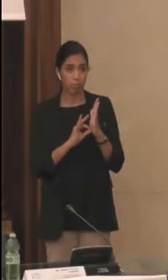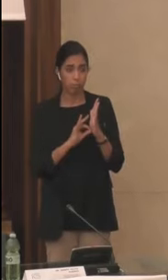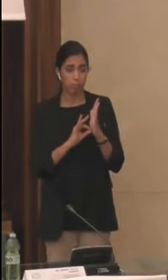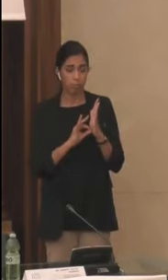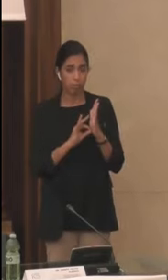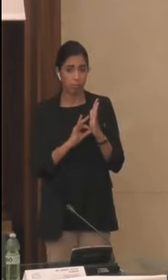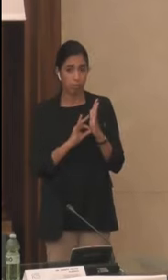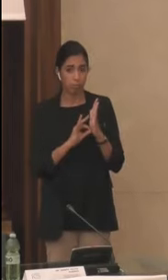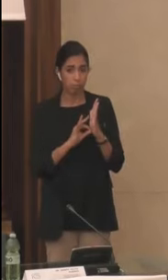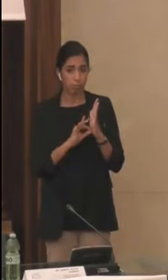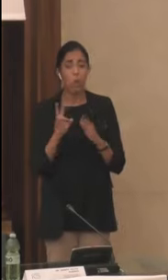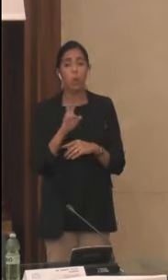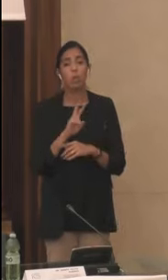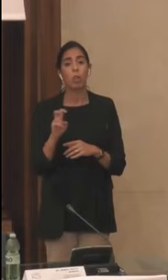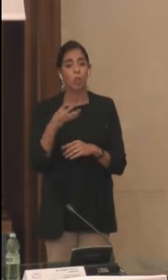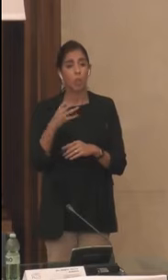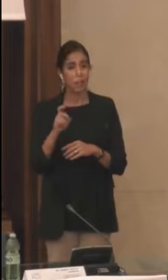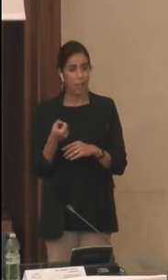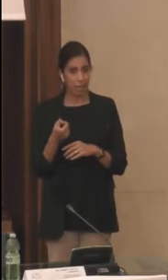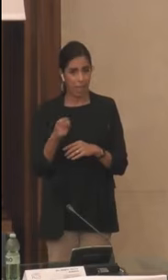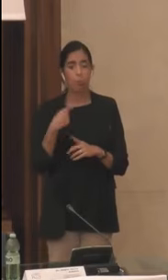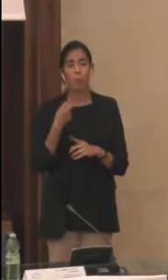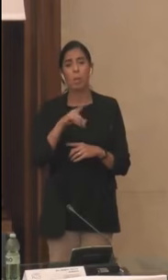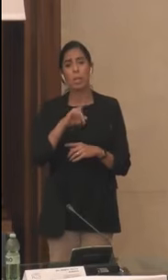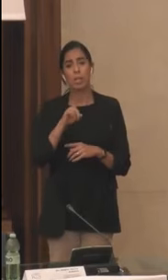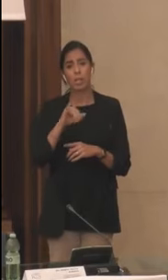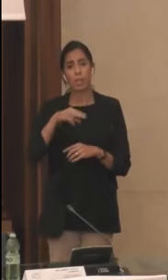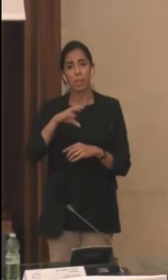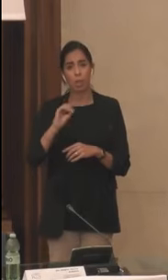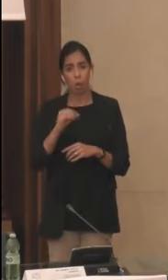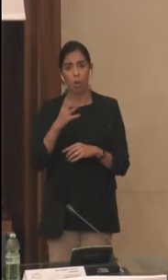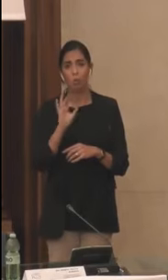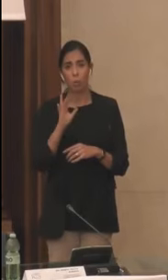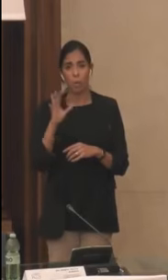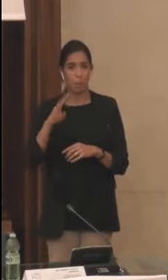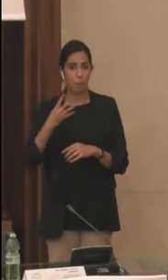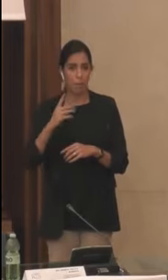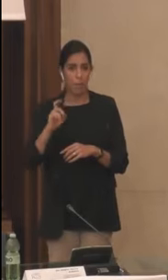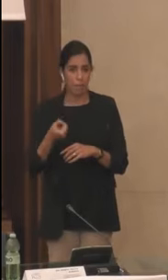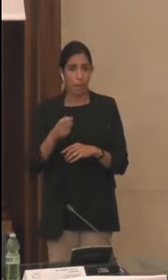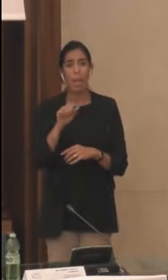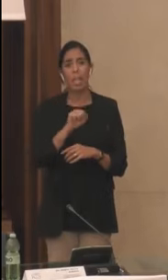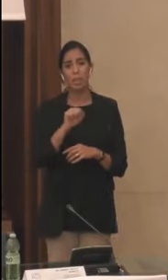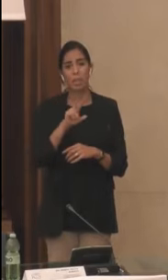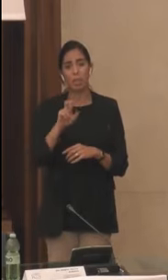zinc de 50 cada 12. La aspirina, 3.25 al día. Y un omeprazol para proteger el estómago.